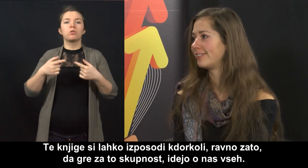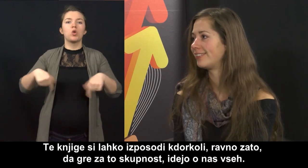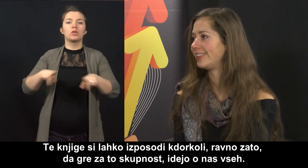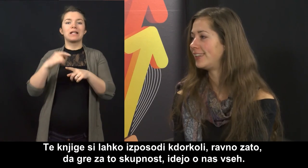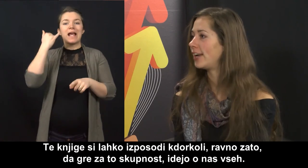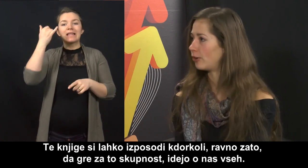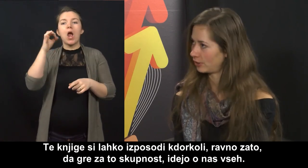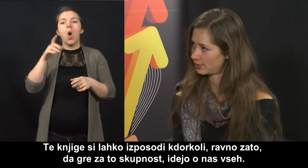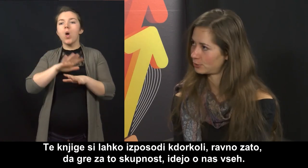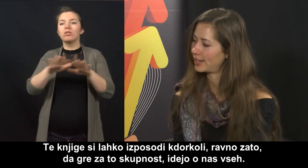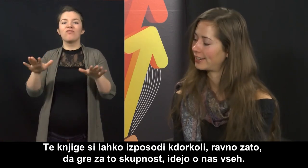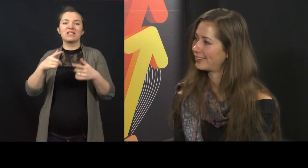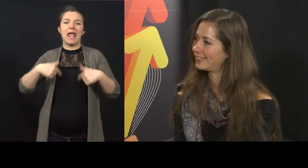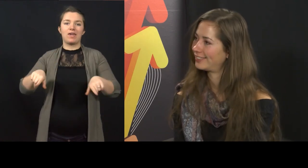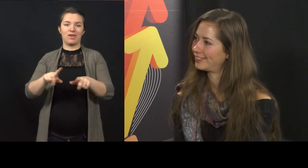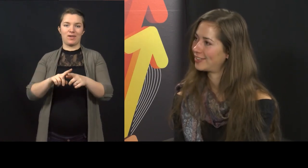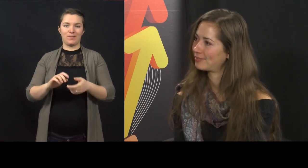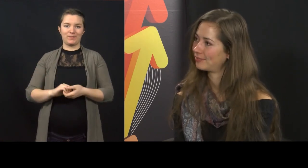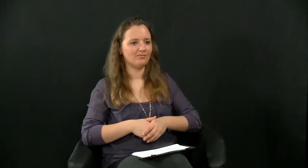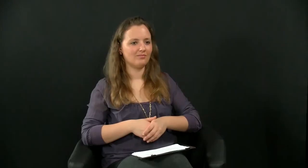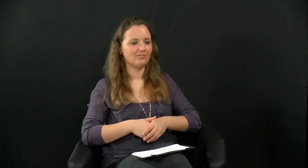skupnost. Idejo o nas vseh.